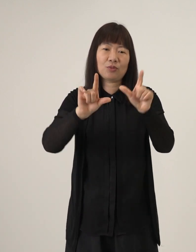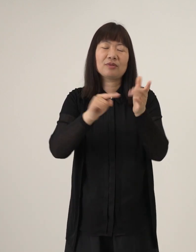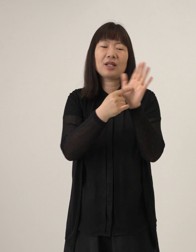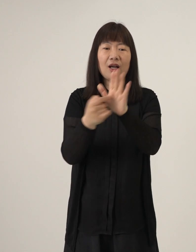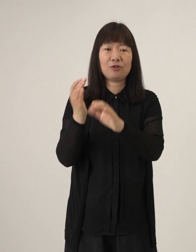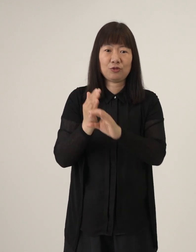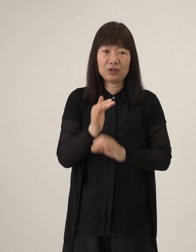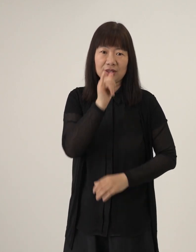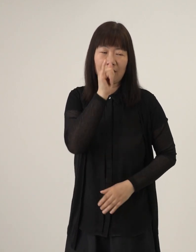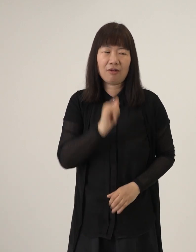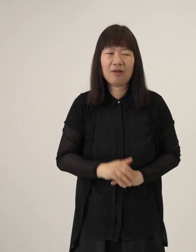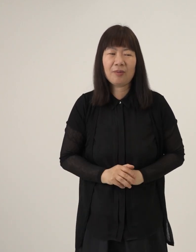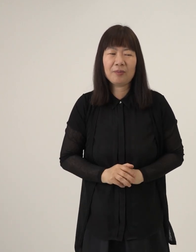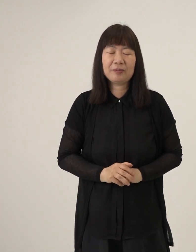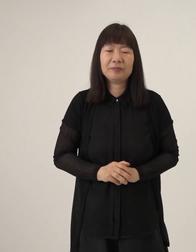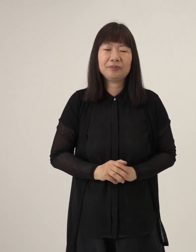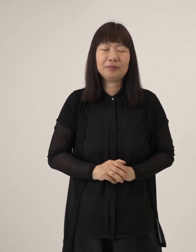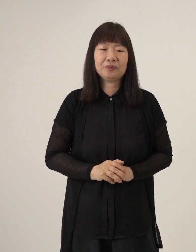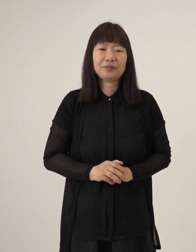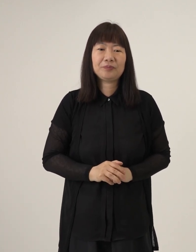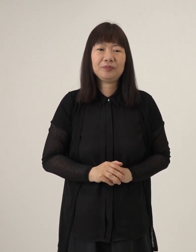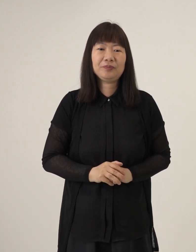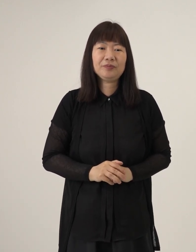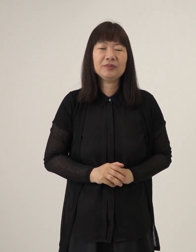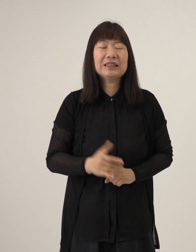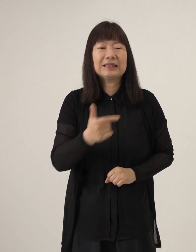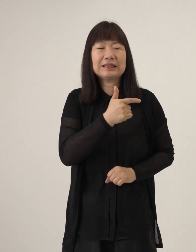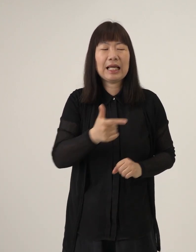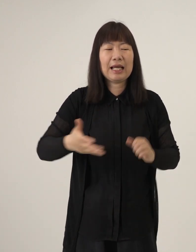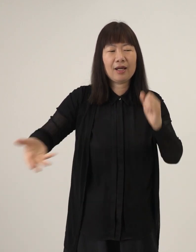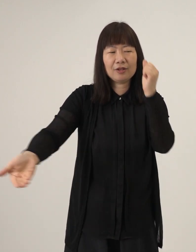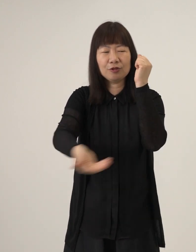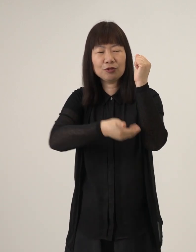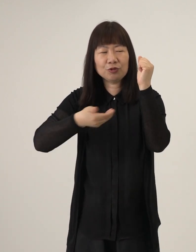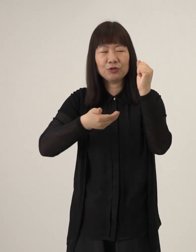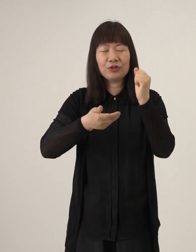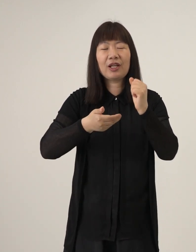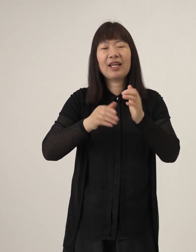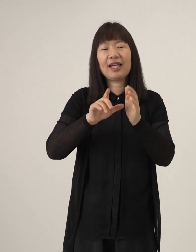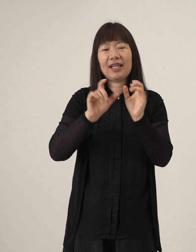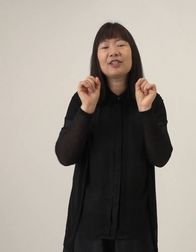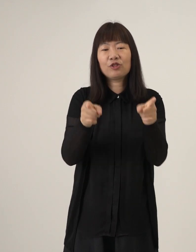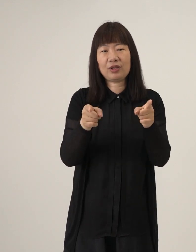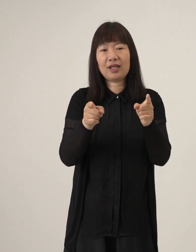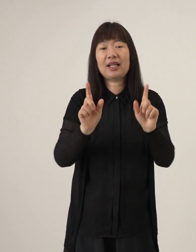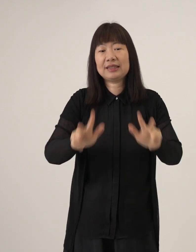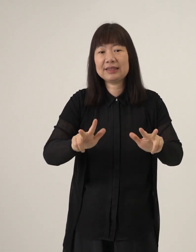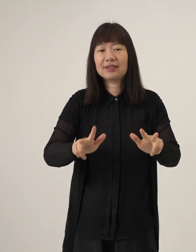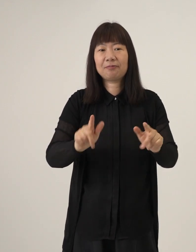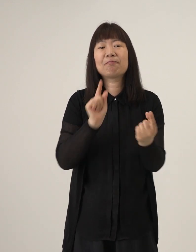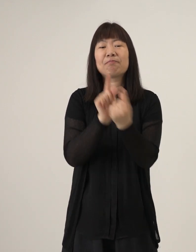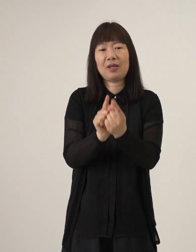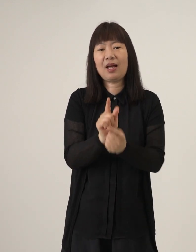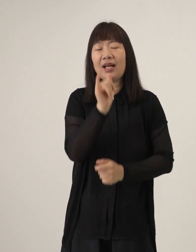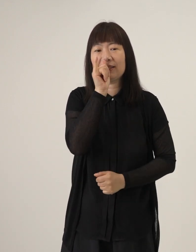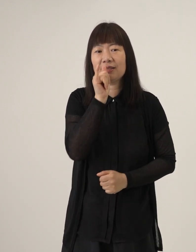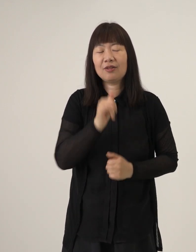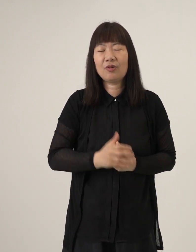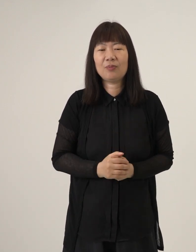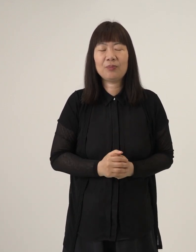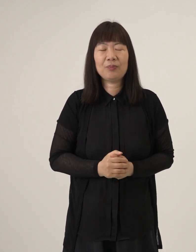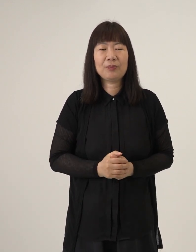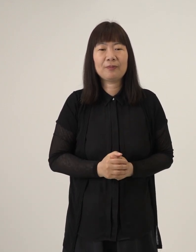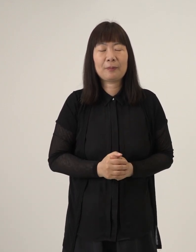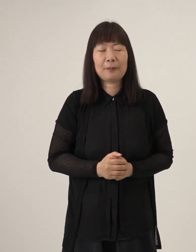그 이런 표현을 써요. 대추수의 기회입니다. 대추수의 기회.